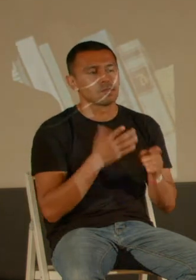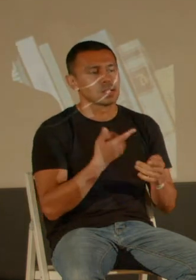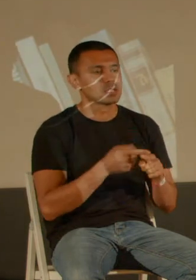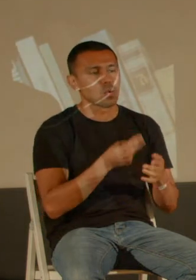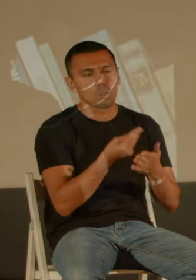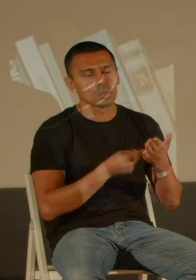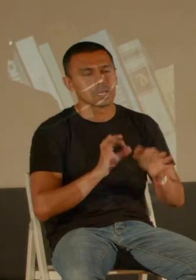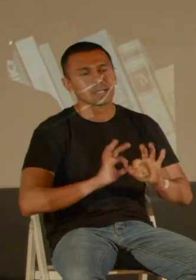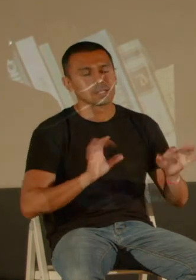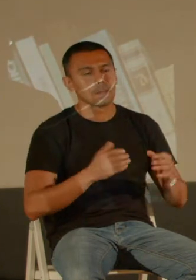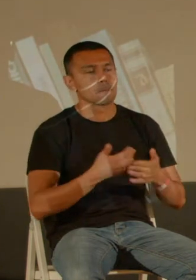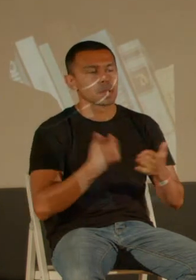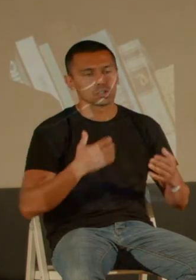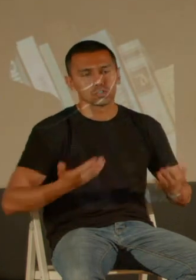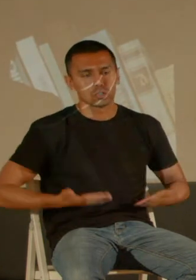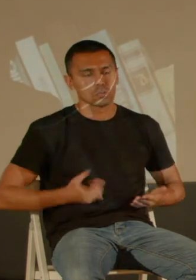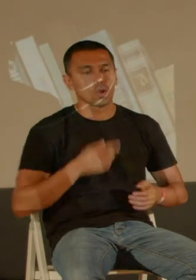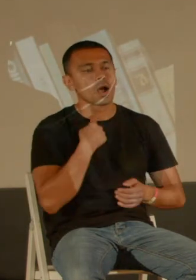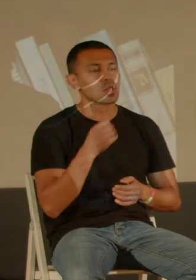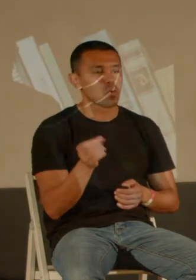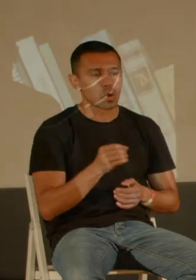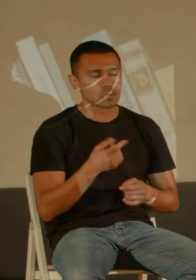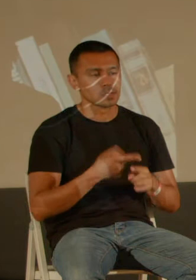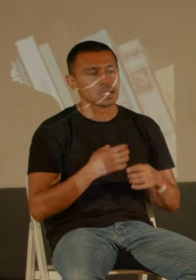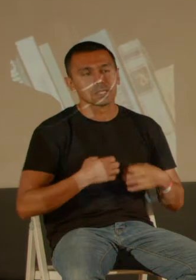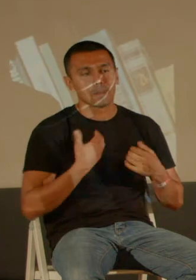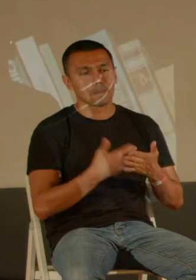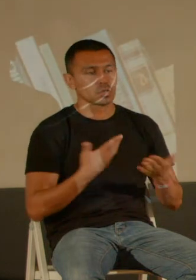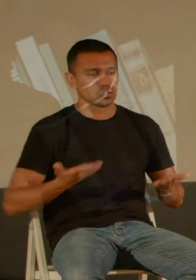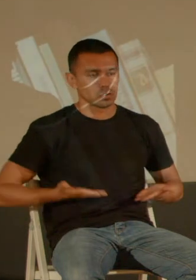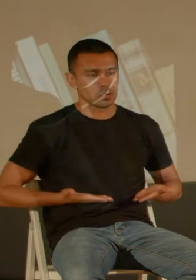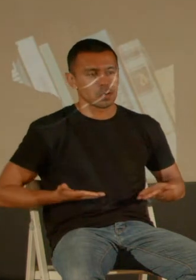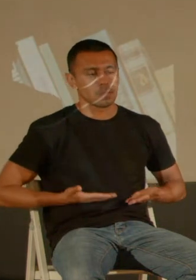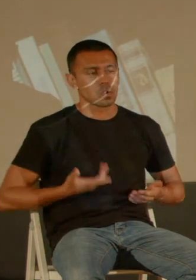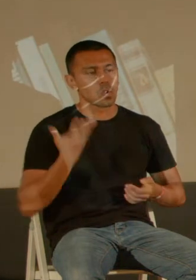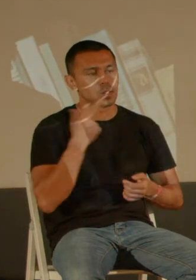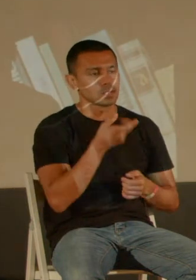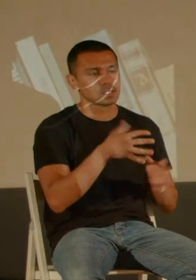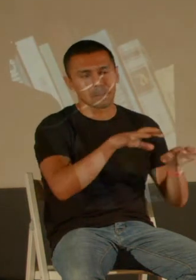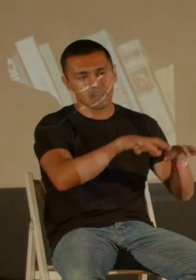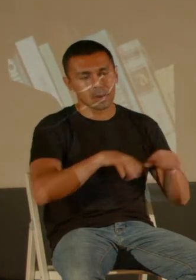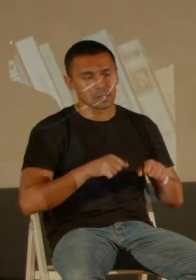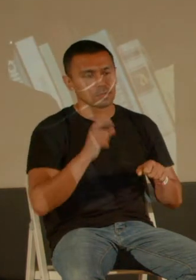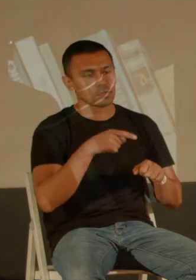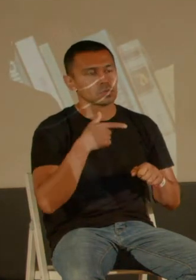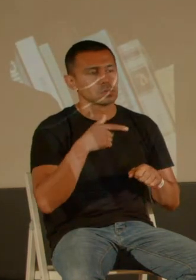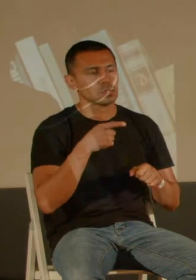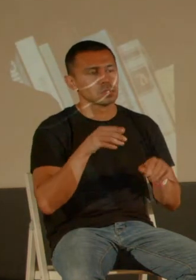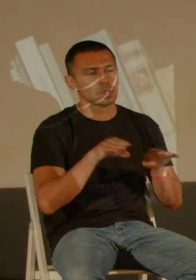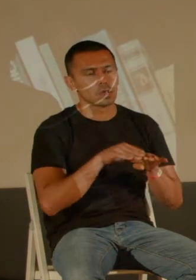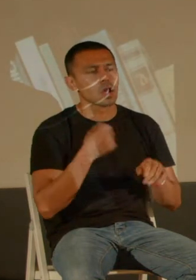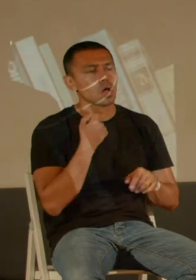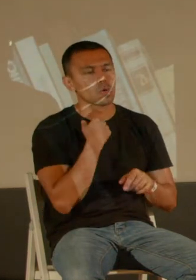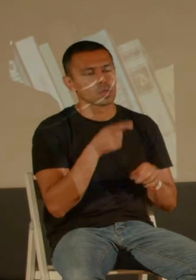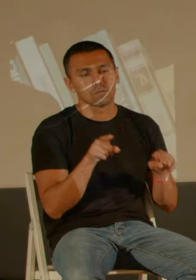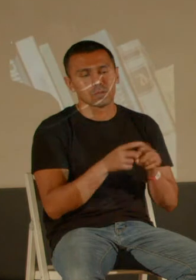це описує, як страх перед життям. Що алкоголізм – це страх перед життям. Тобто, коли ти забираєш звідти з того рівняння алкоголь,